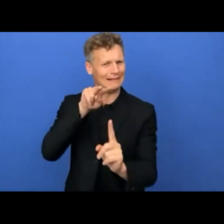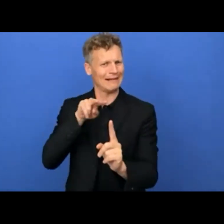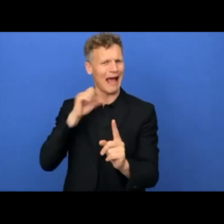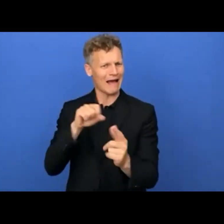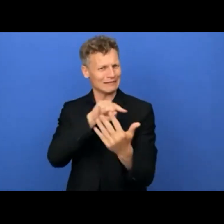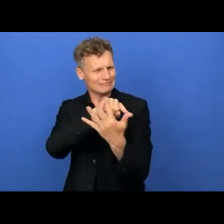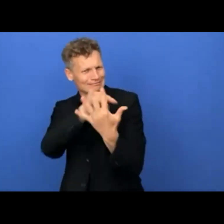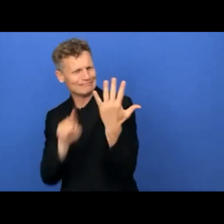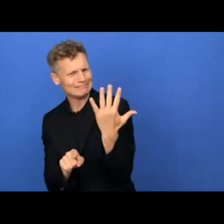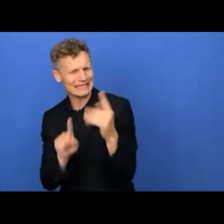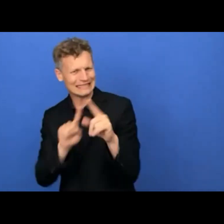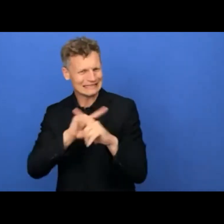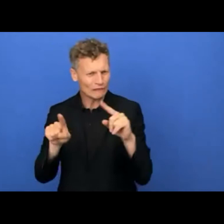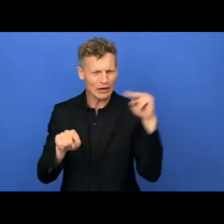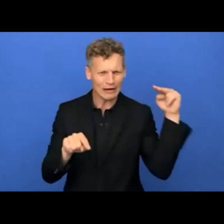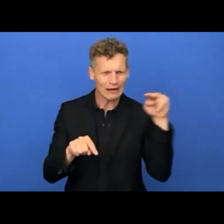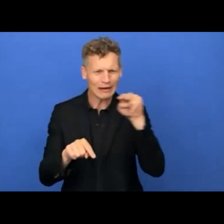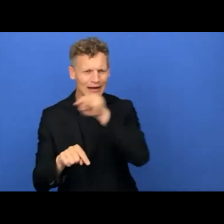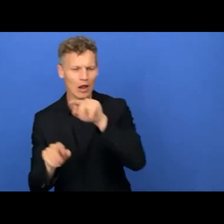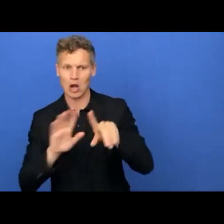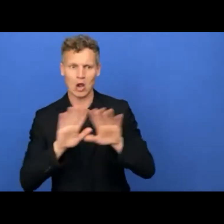faut s'attaquer à plein de choses à la fois.